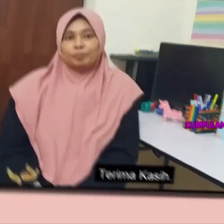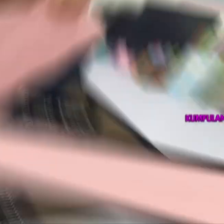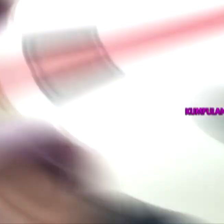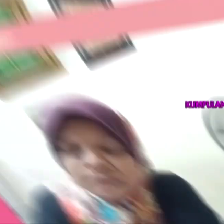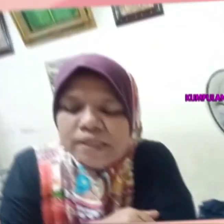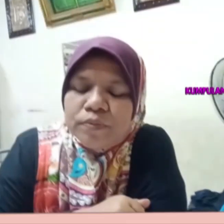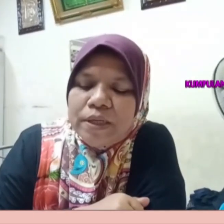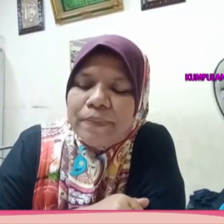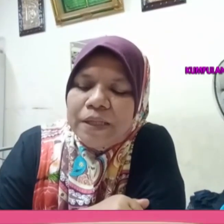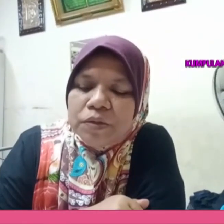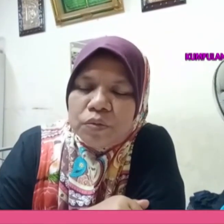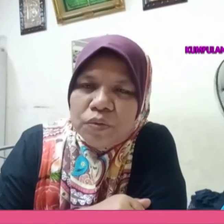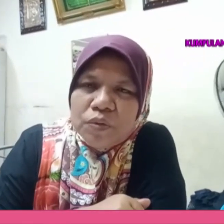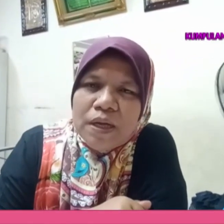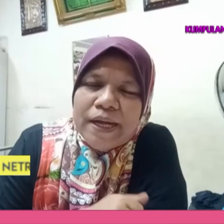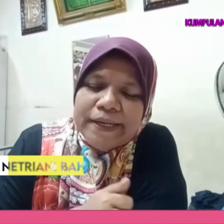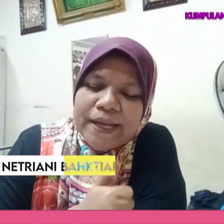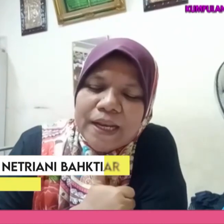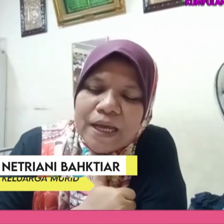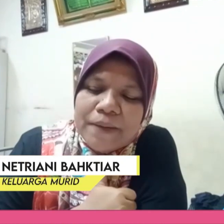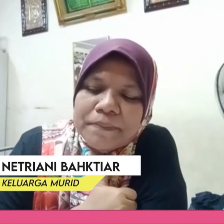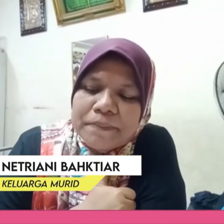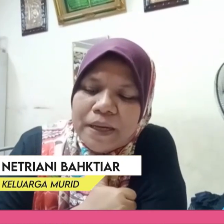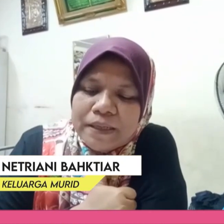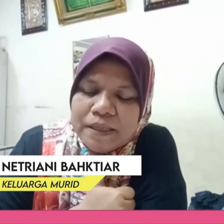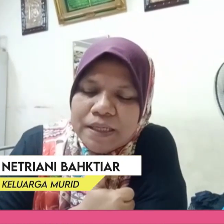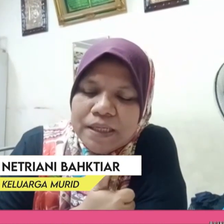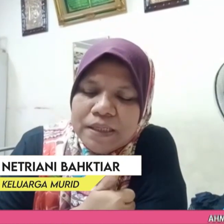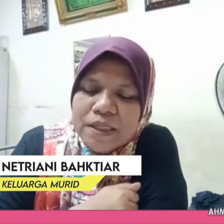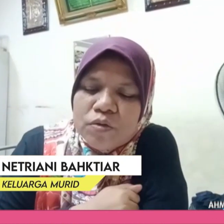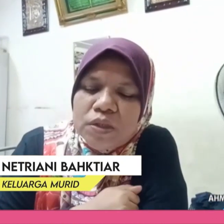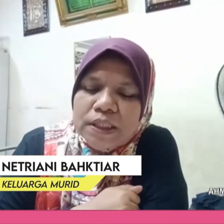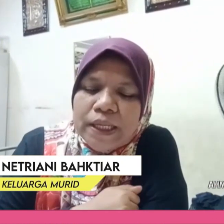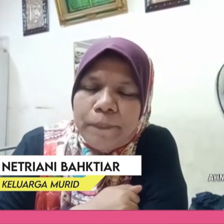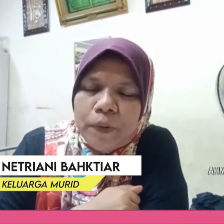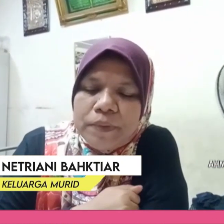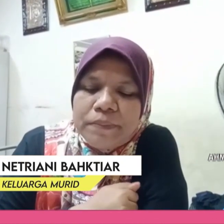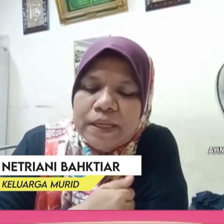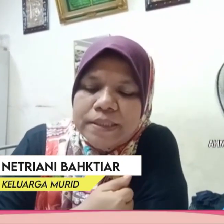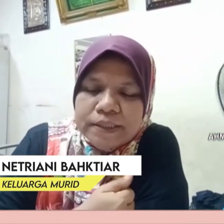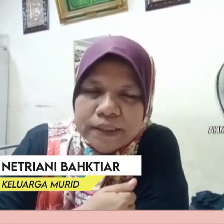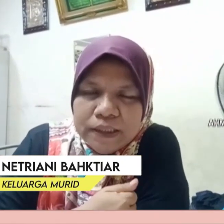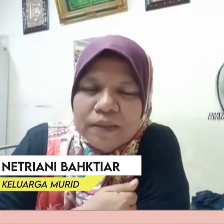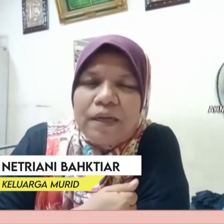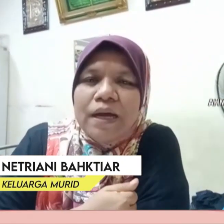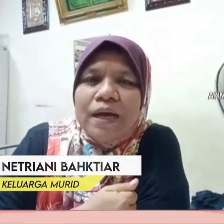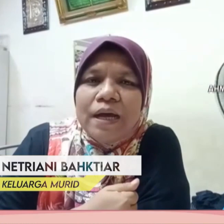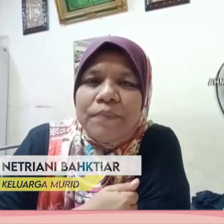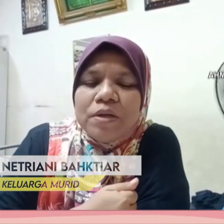saya Boleh bantu dalam Mbak Ni digunakan telepon bimbit hj.aah